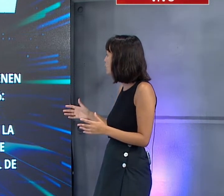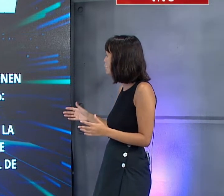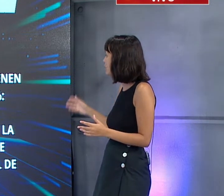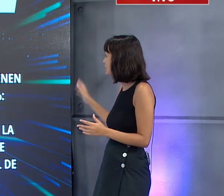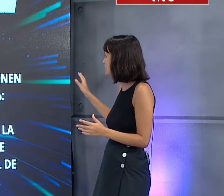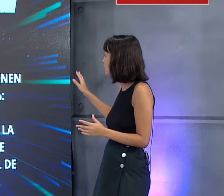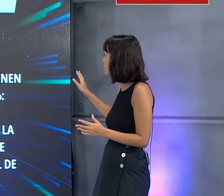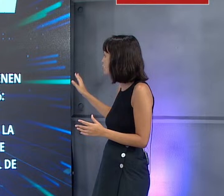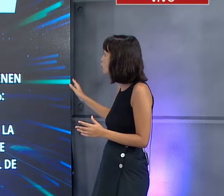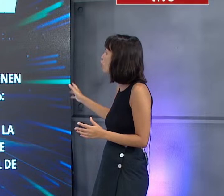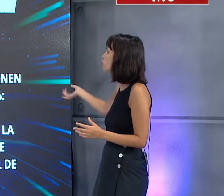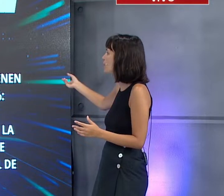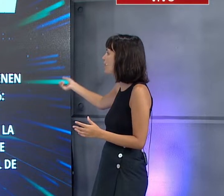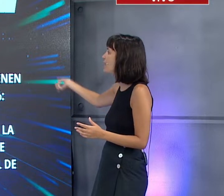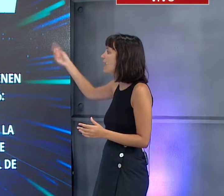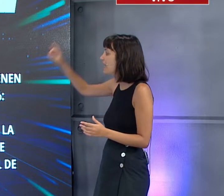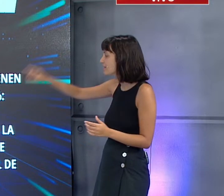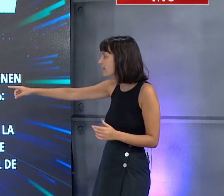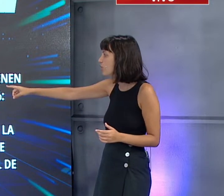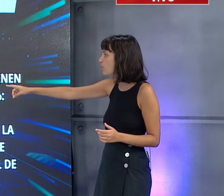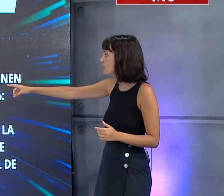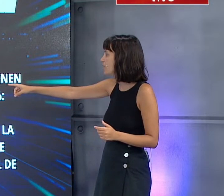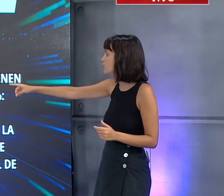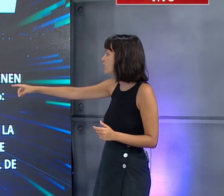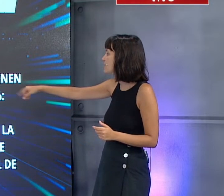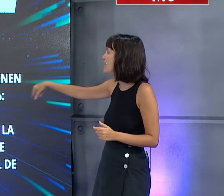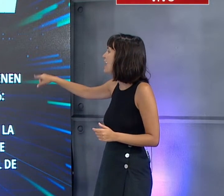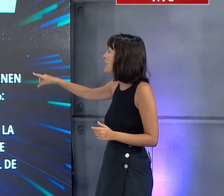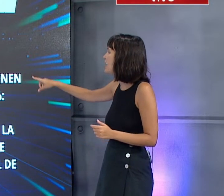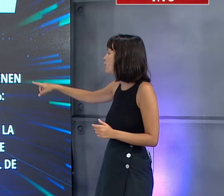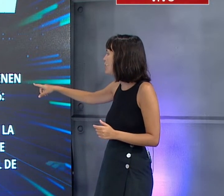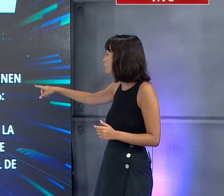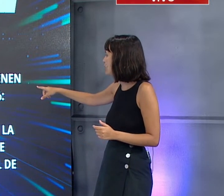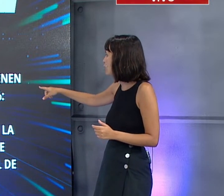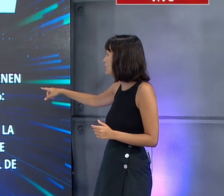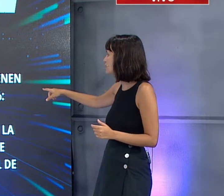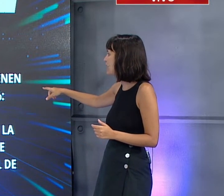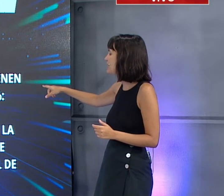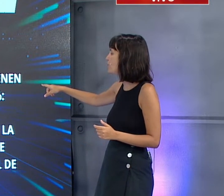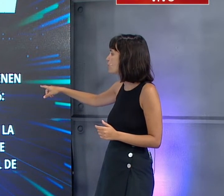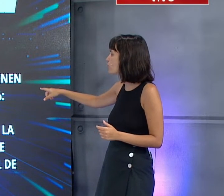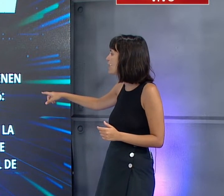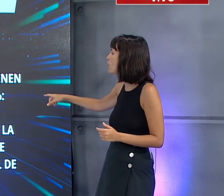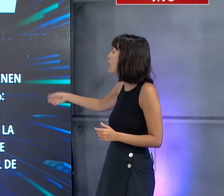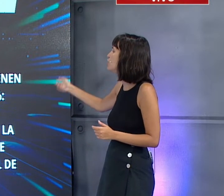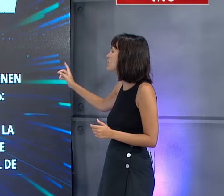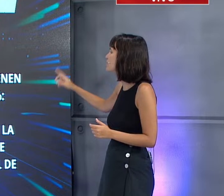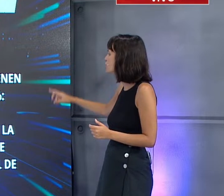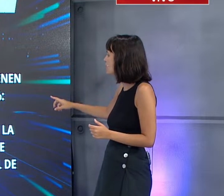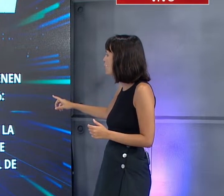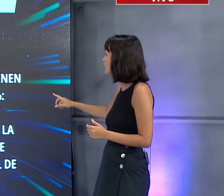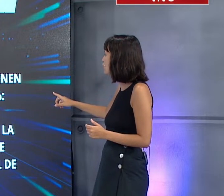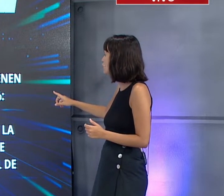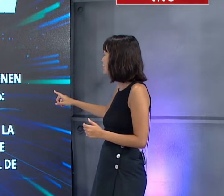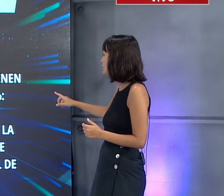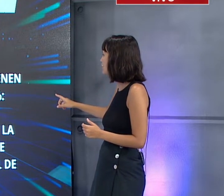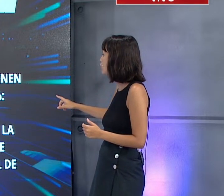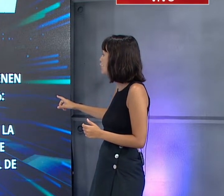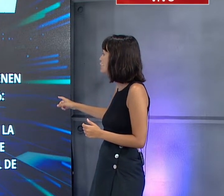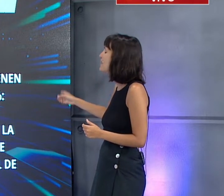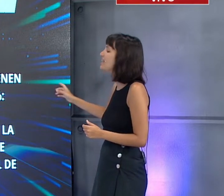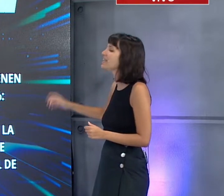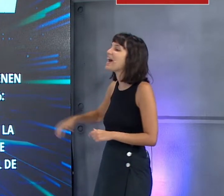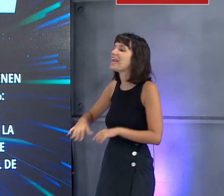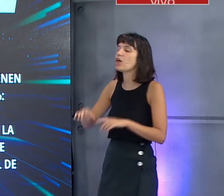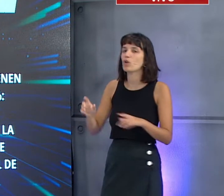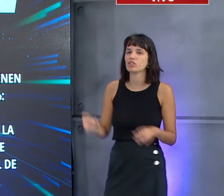de cobertura del 75% lo lleva a las telecomunicaciones, a la aeronáutica comercial y portuario, a los servicios aduaneros y